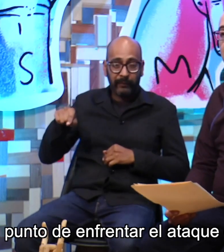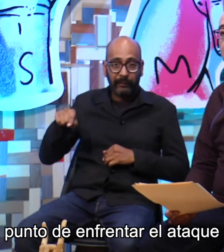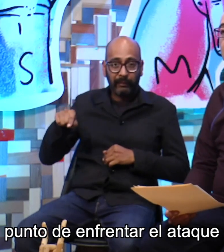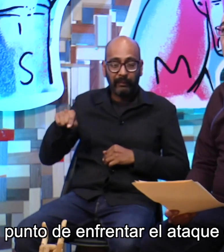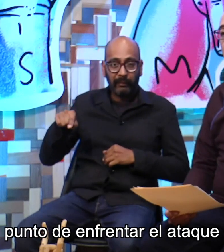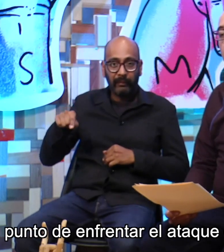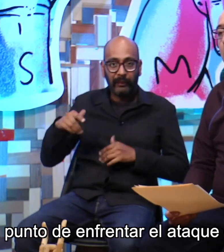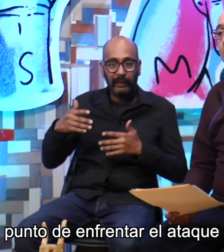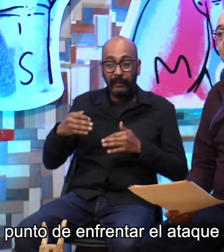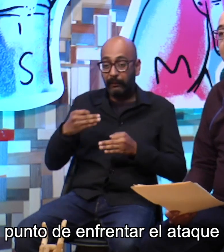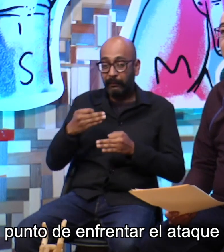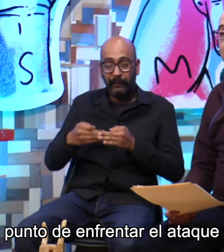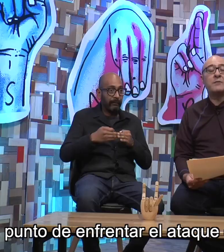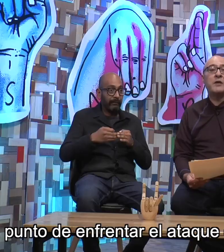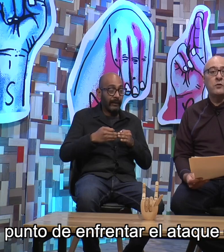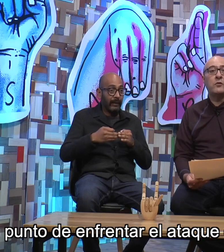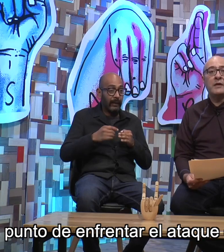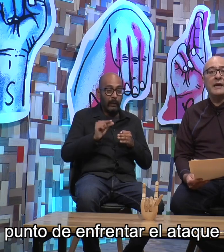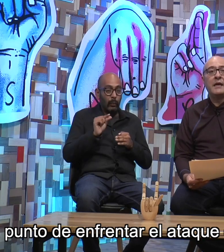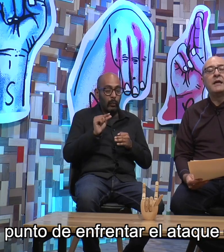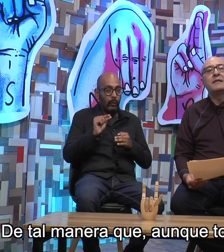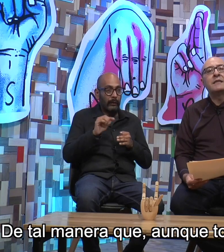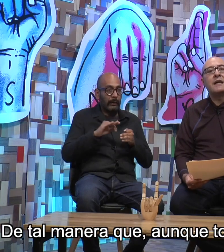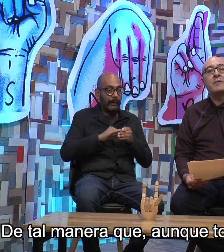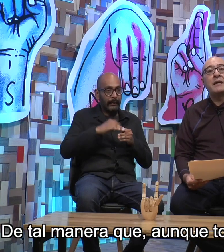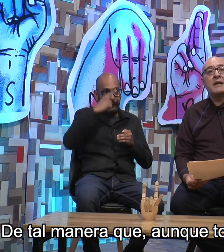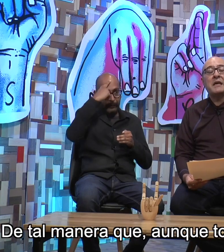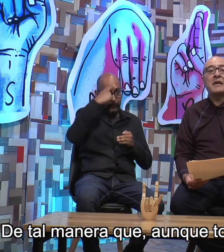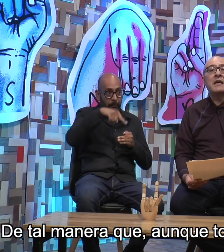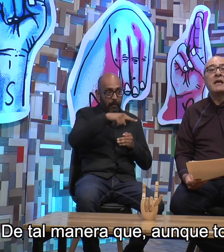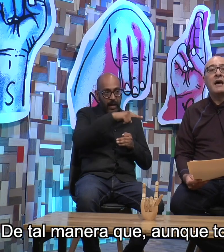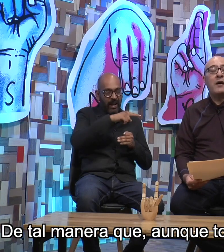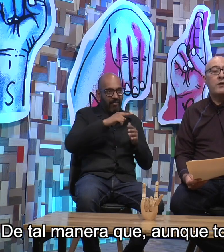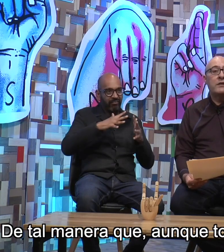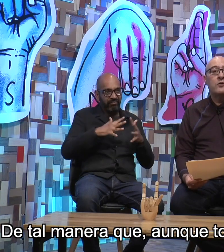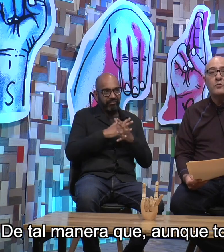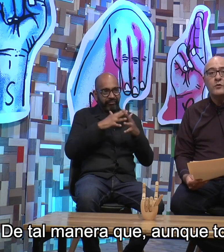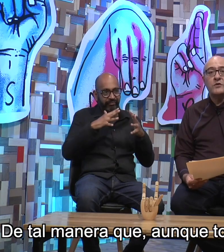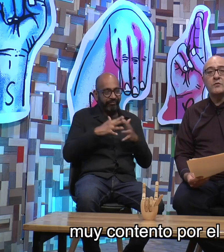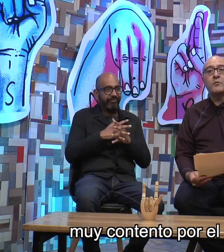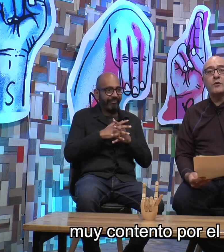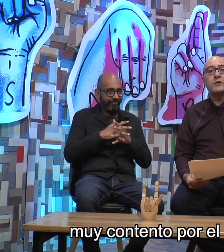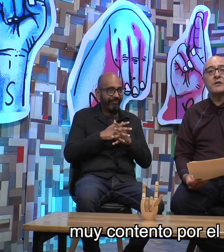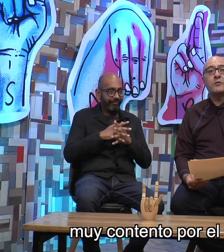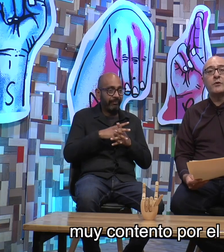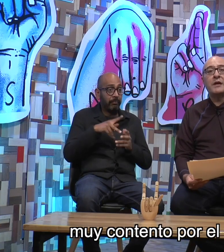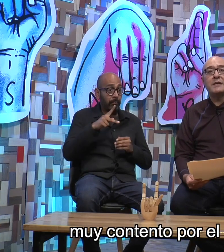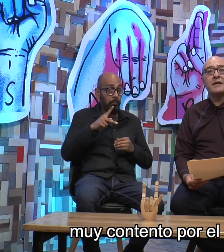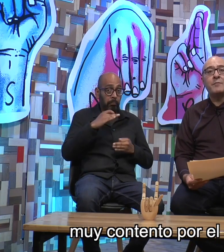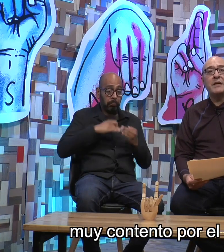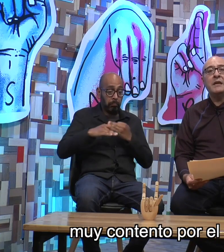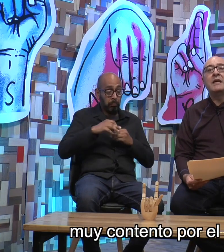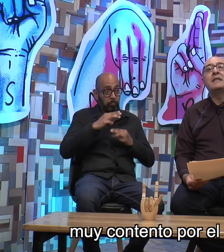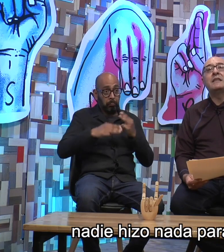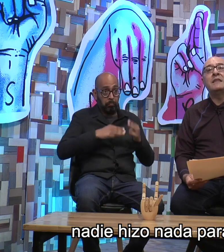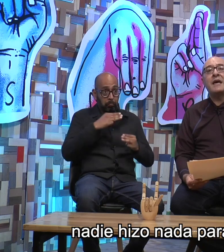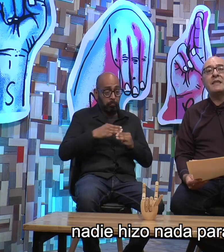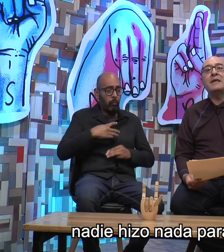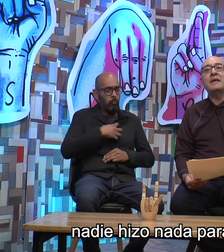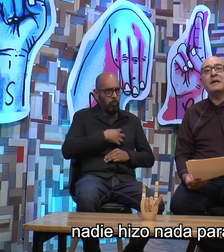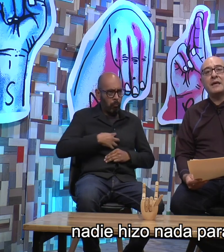de enfrentar el ataque que terminó con él de tal manera que aunque todo el mundo estuvo muy contento por el examen